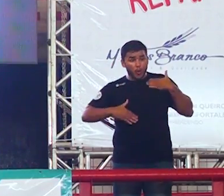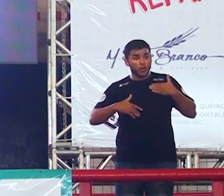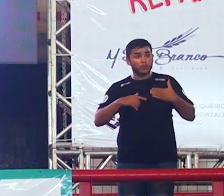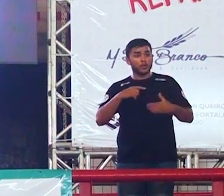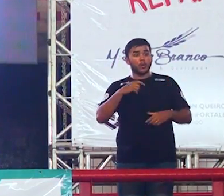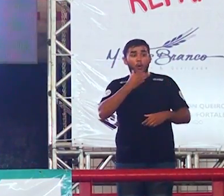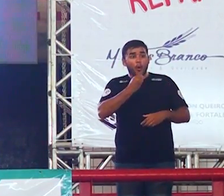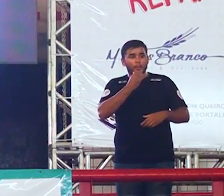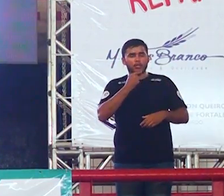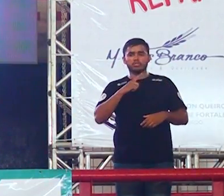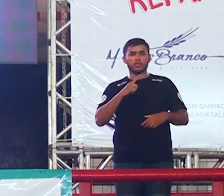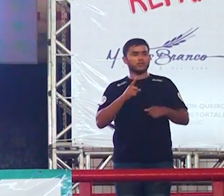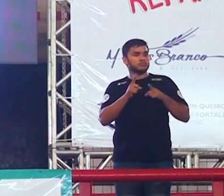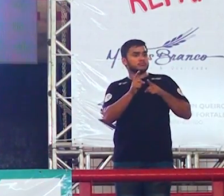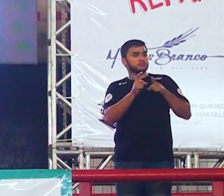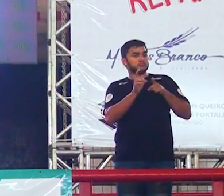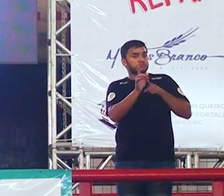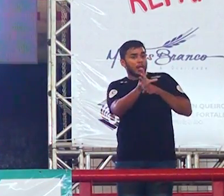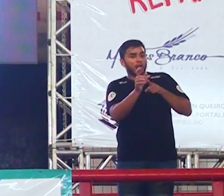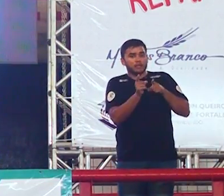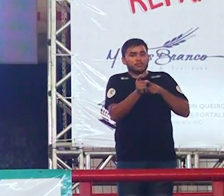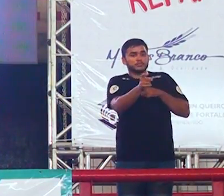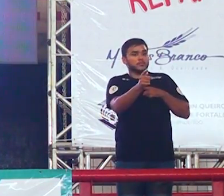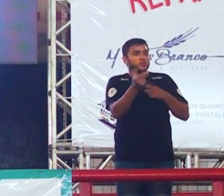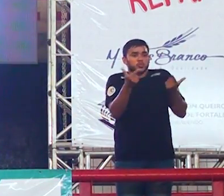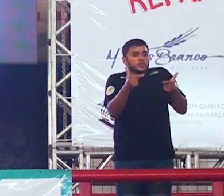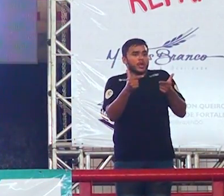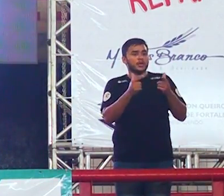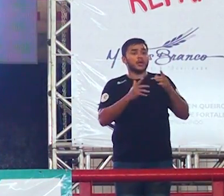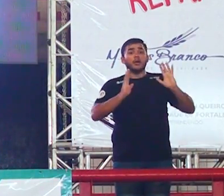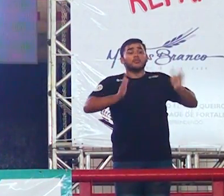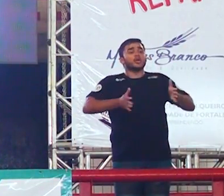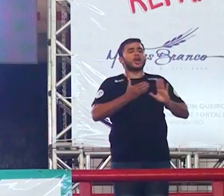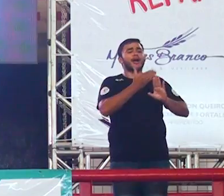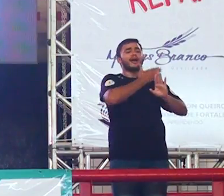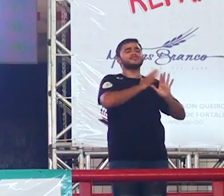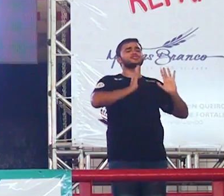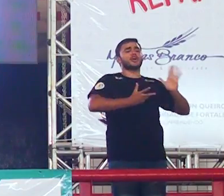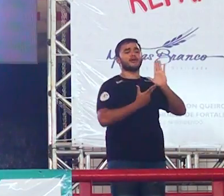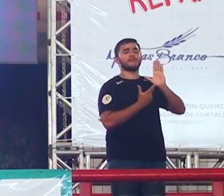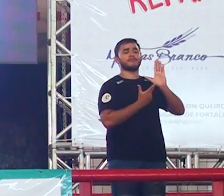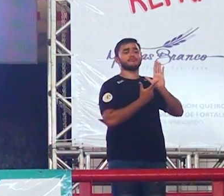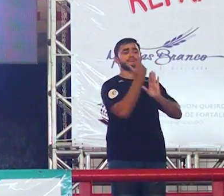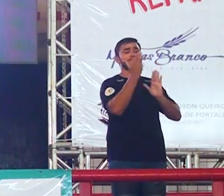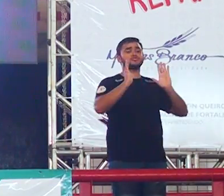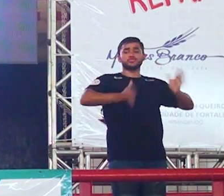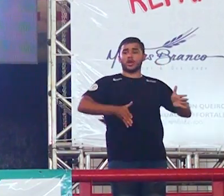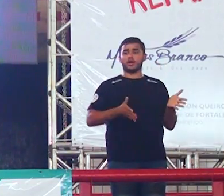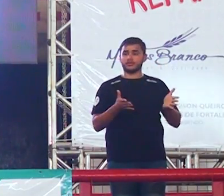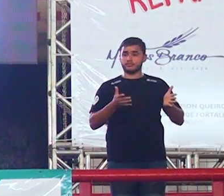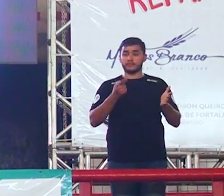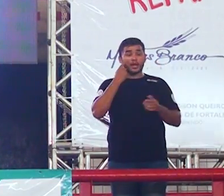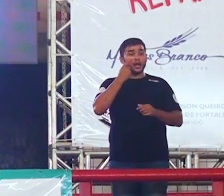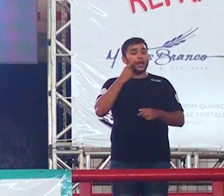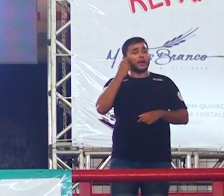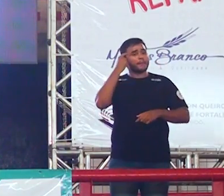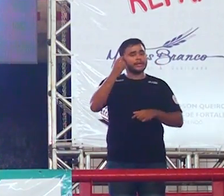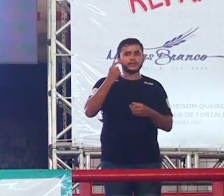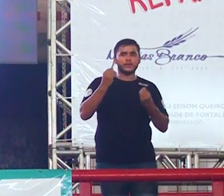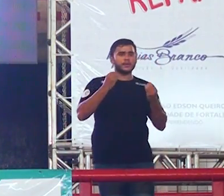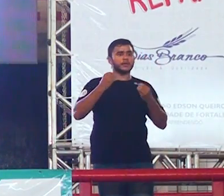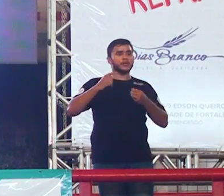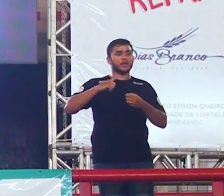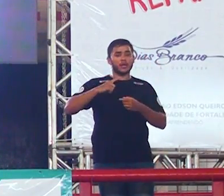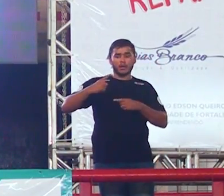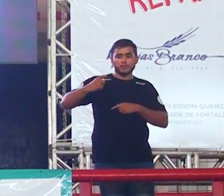não ser lançados, certo? Na vasectomia, fica se acumulando lá, e ele vai o quê? Vai começar a bloquear, certo? A produção de